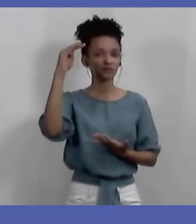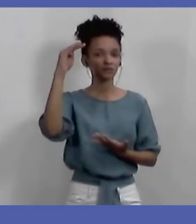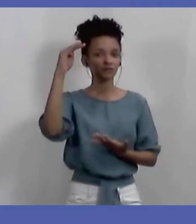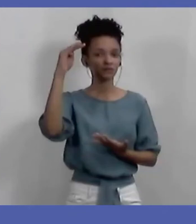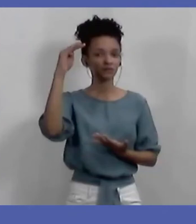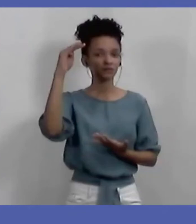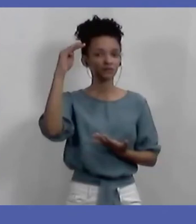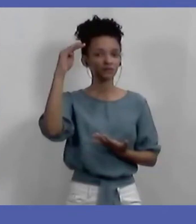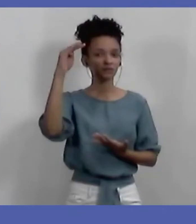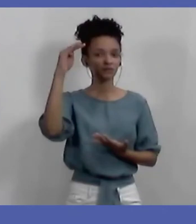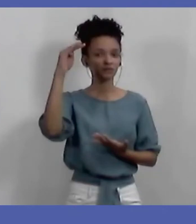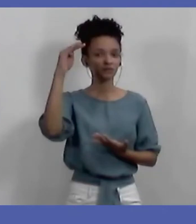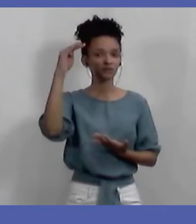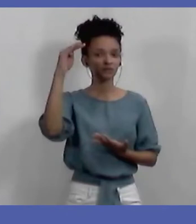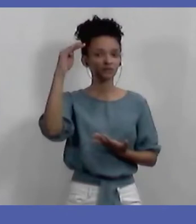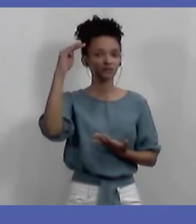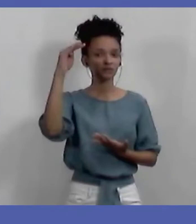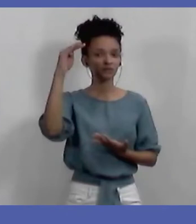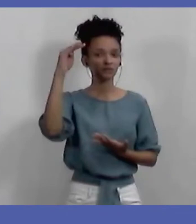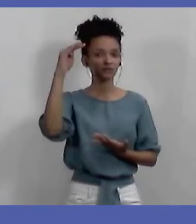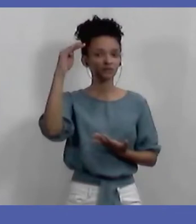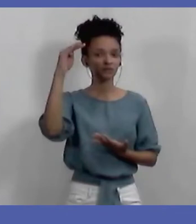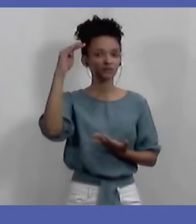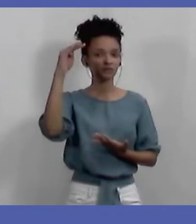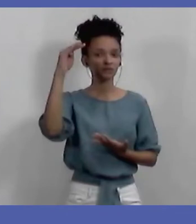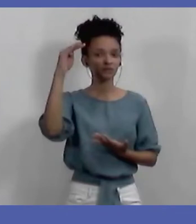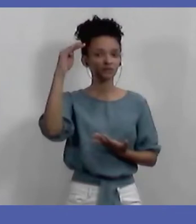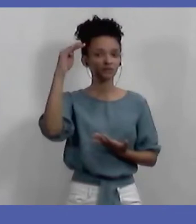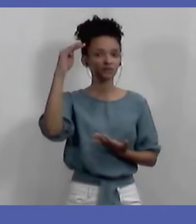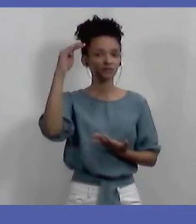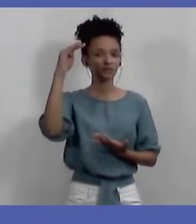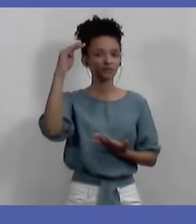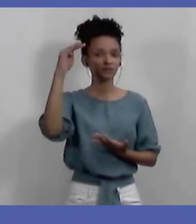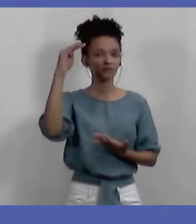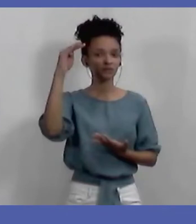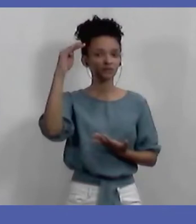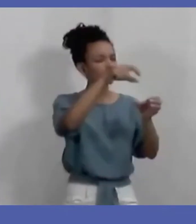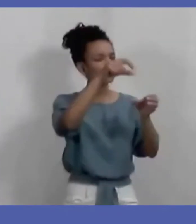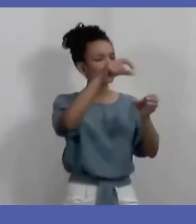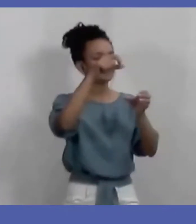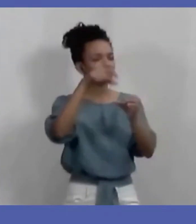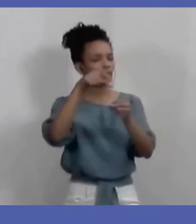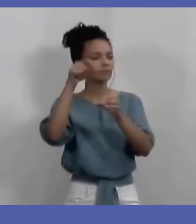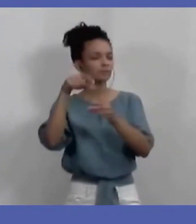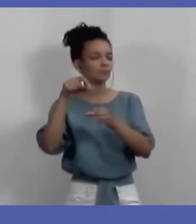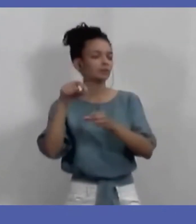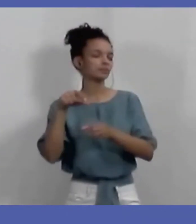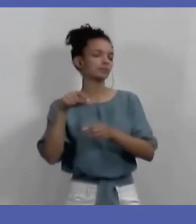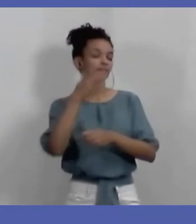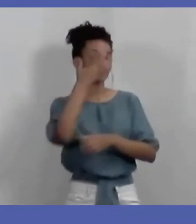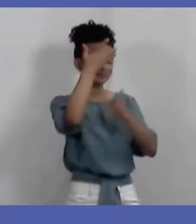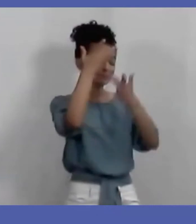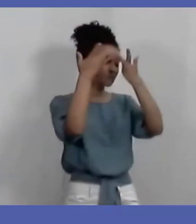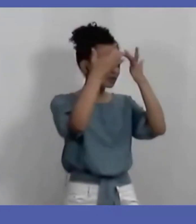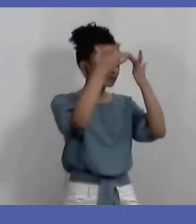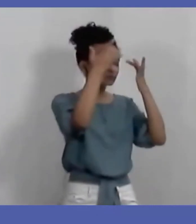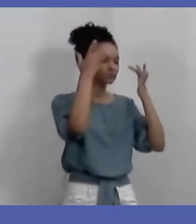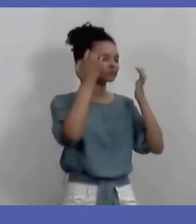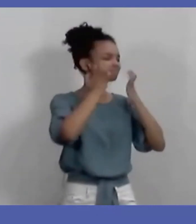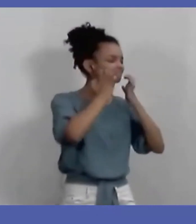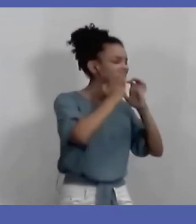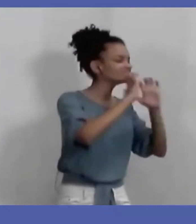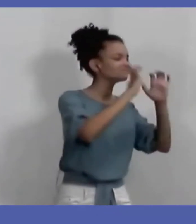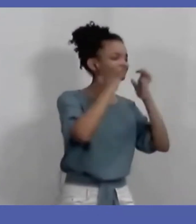para semear a semente e ele contatava todas as pessoas, não deixava ninguém.